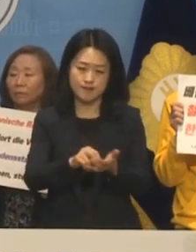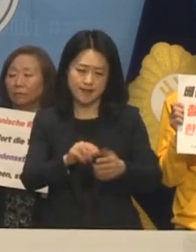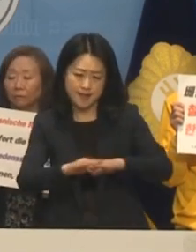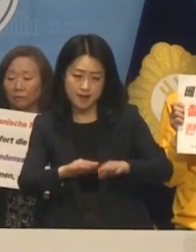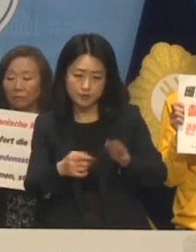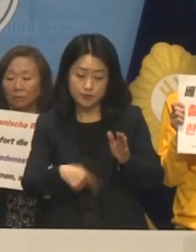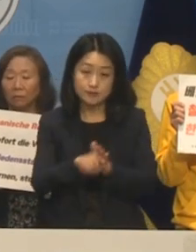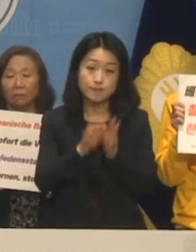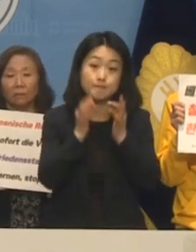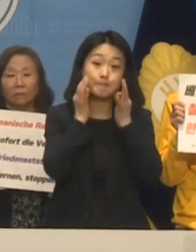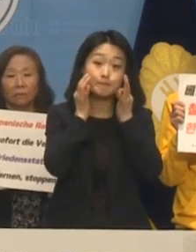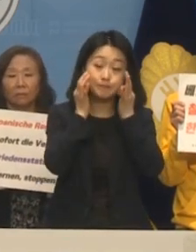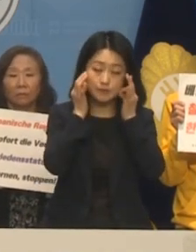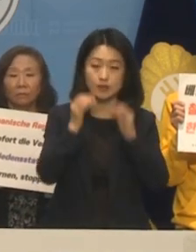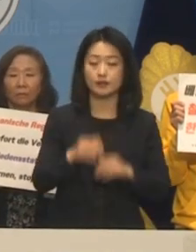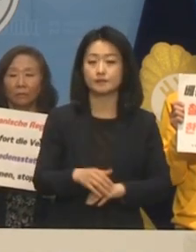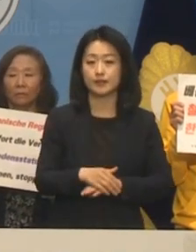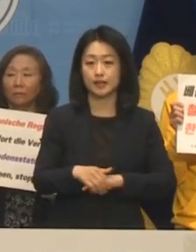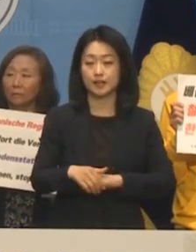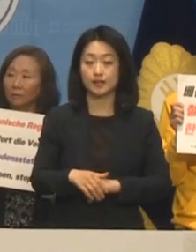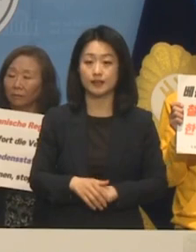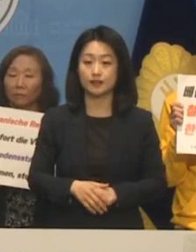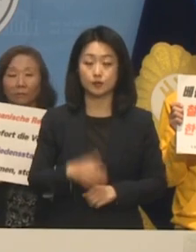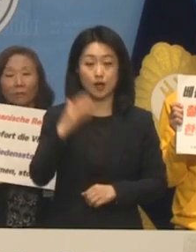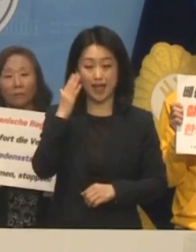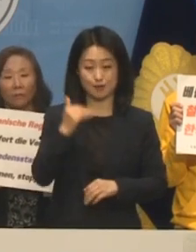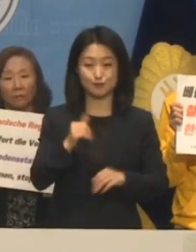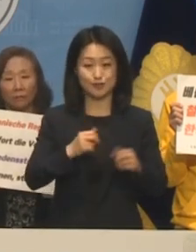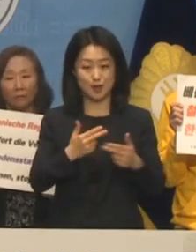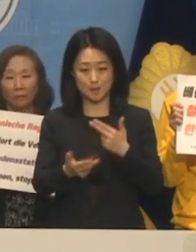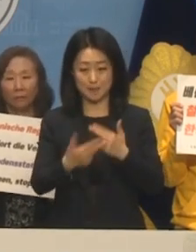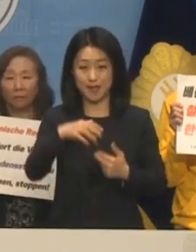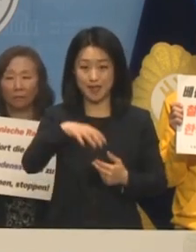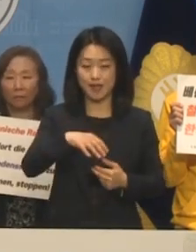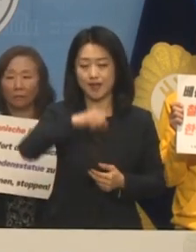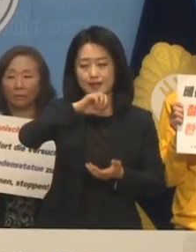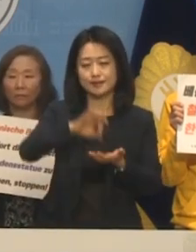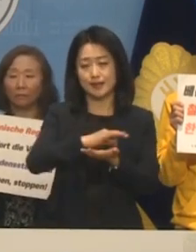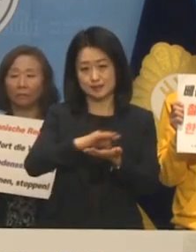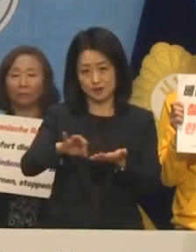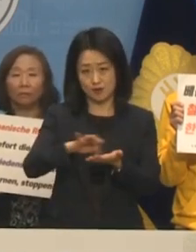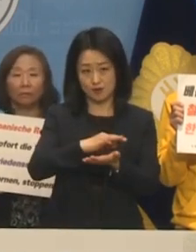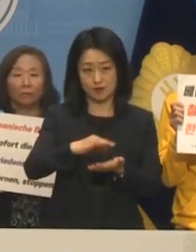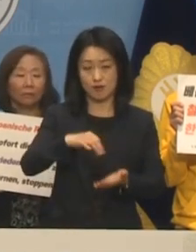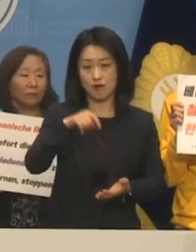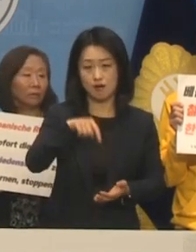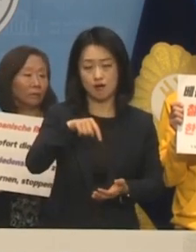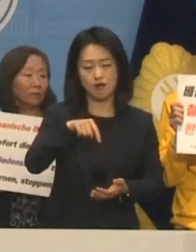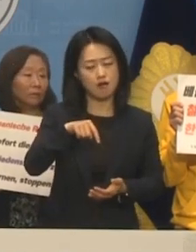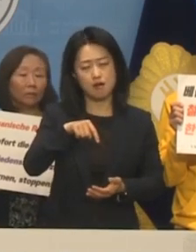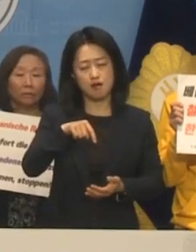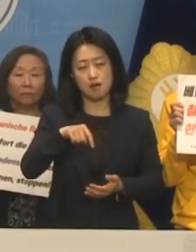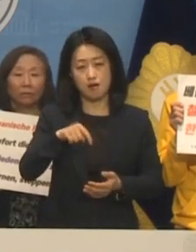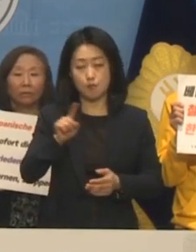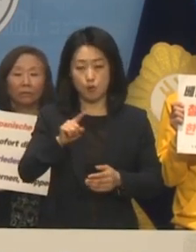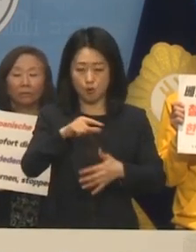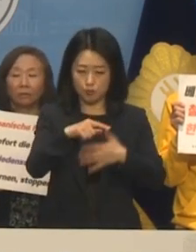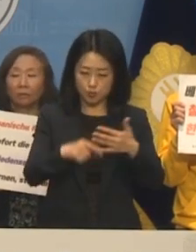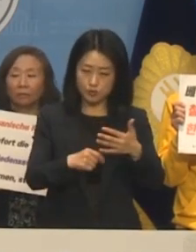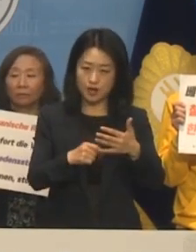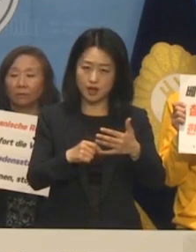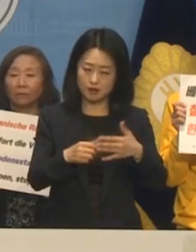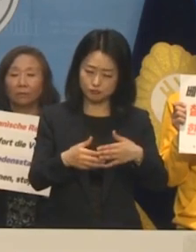그렇게 노력을 해갈 것입니다. 무엇보다 코리아 협의회가 지금 재정적으로도 일본 정부의 방해 때문에 프로젝트가